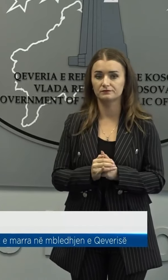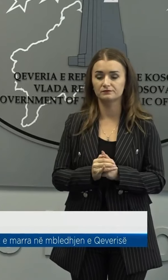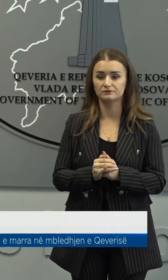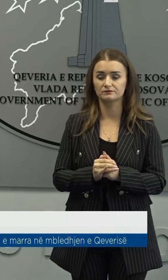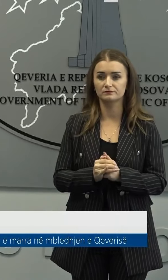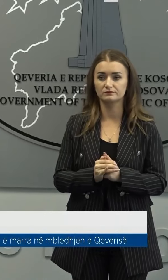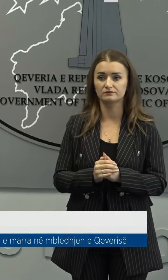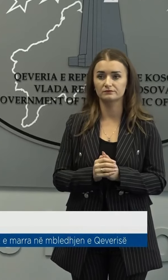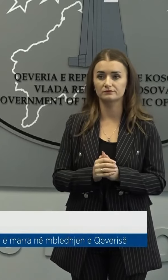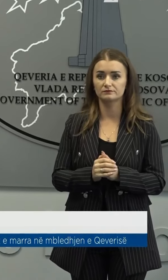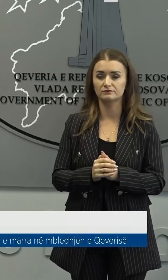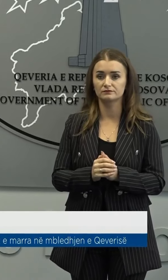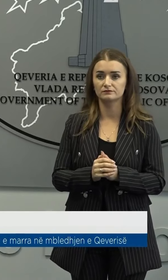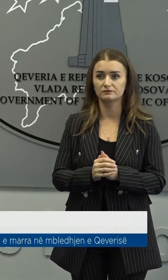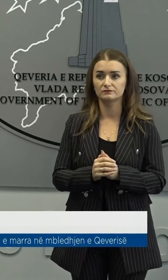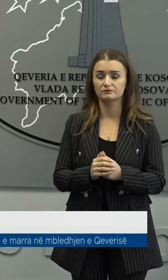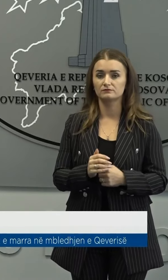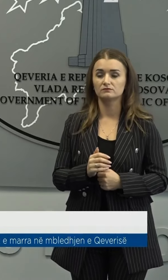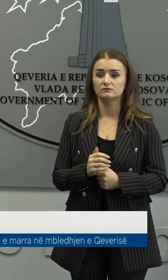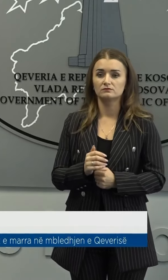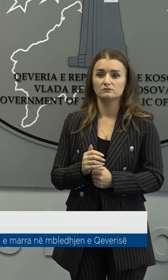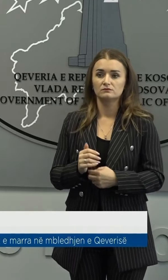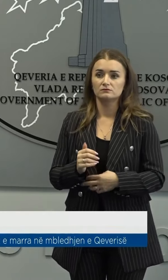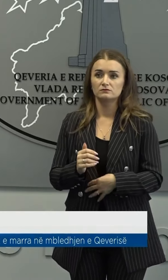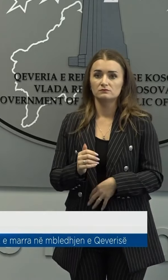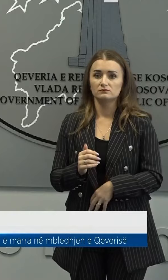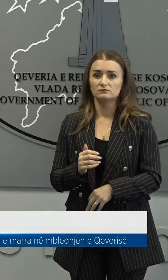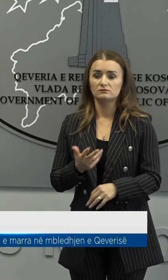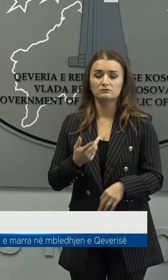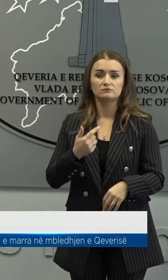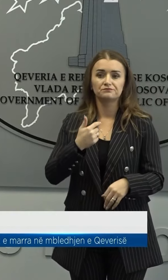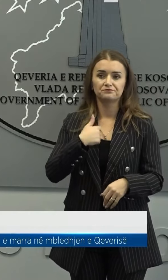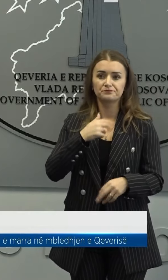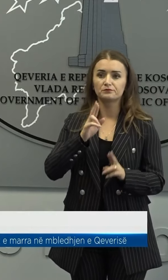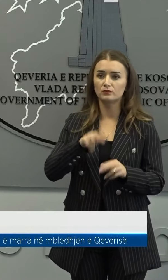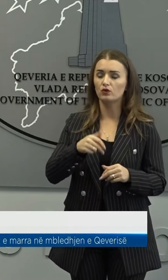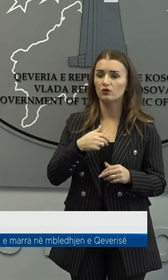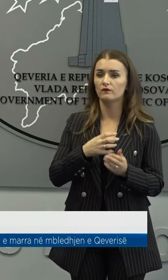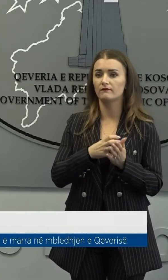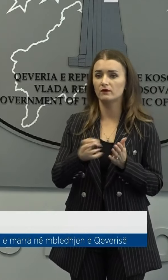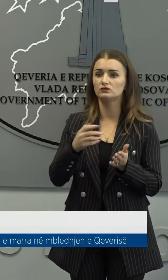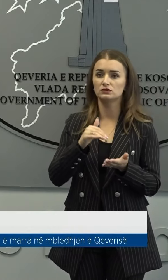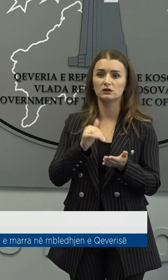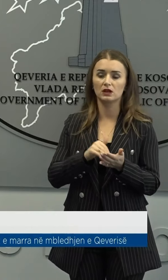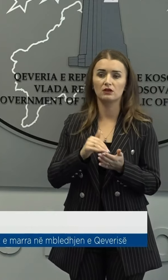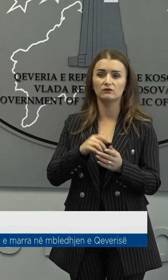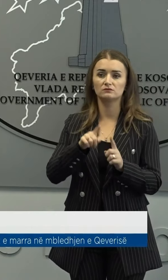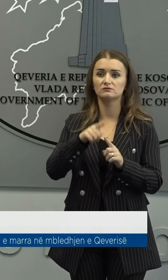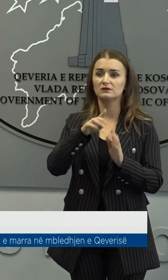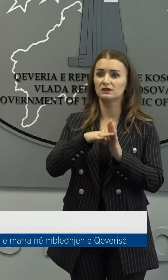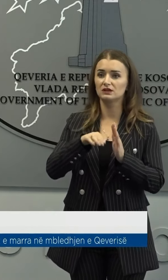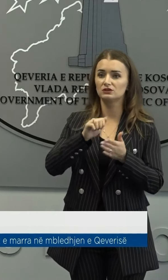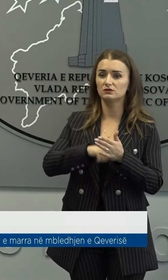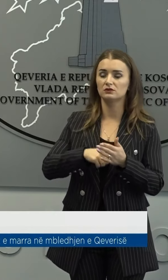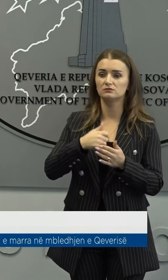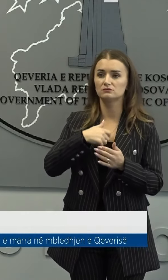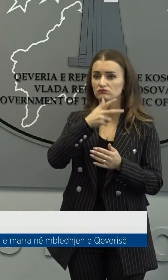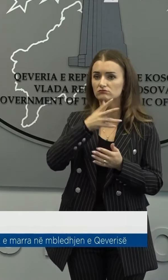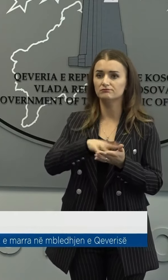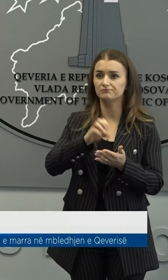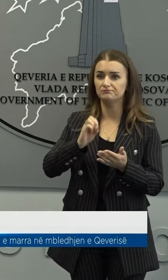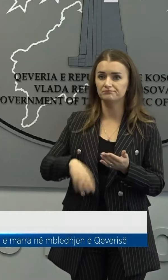Së pari, ne vazhdimisht kërkojmë heqjen e masave ndëshkuese ndaj Kosovës, të cilët datojnë që nga qershori i vitit të kaluar.